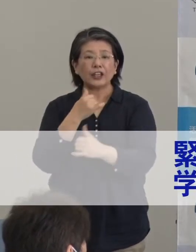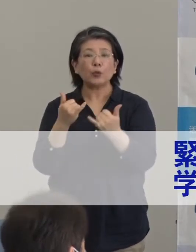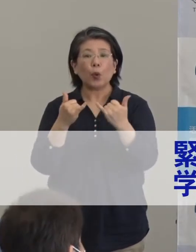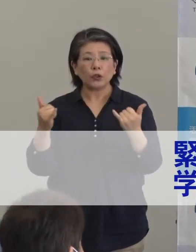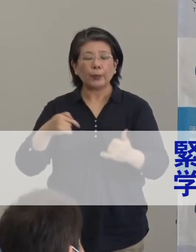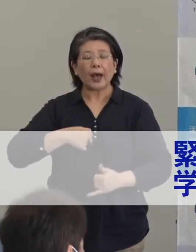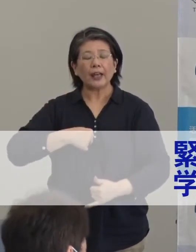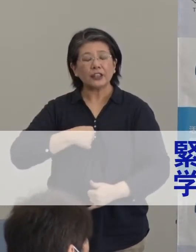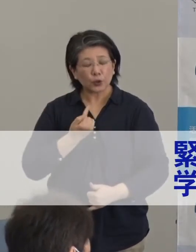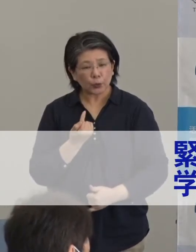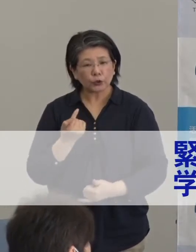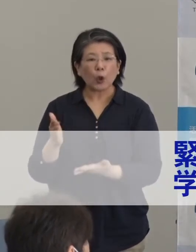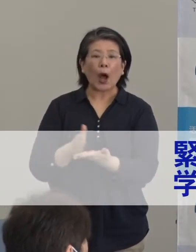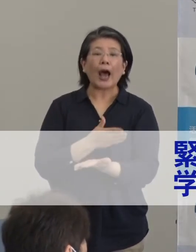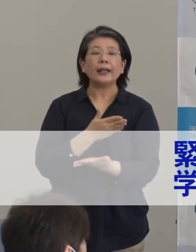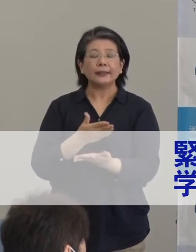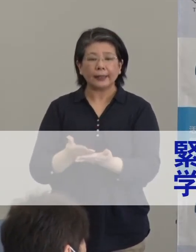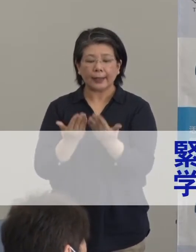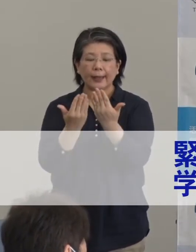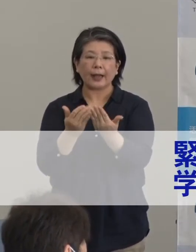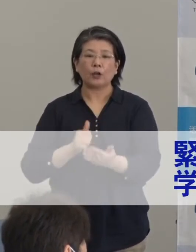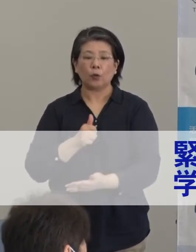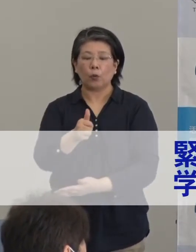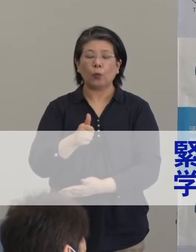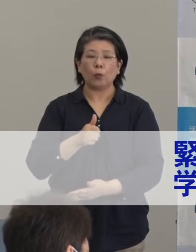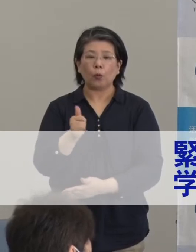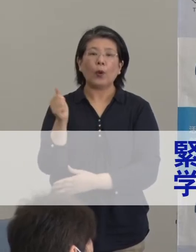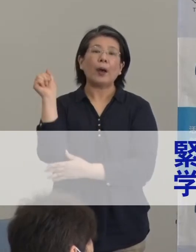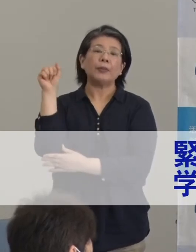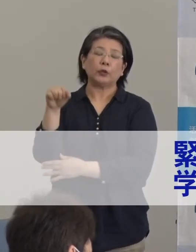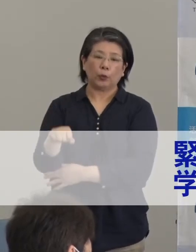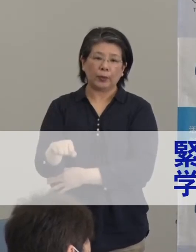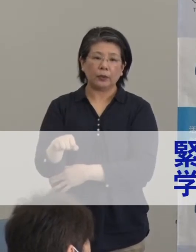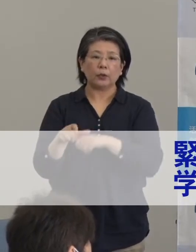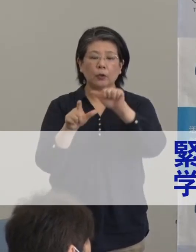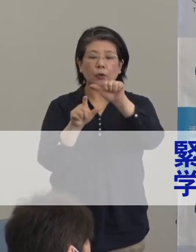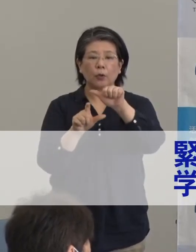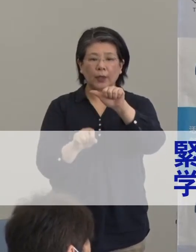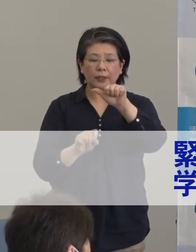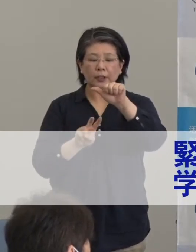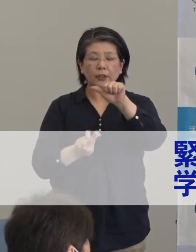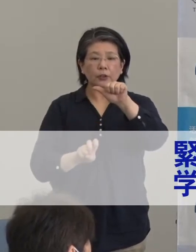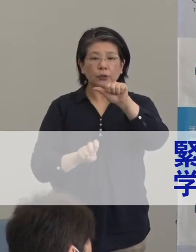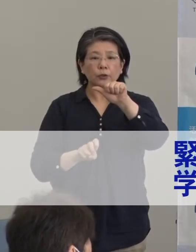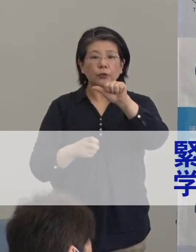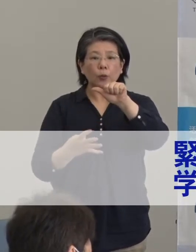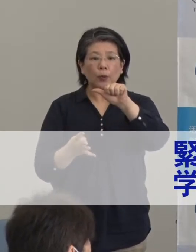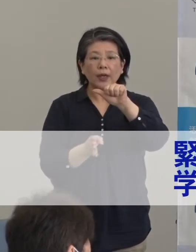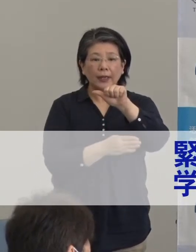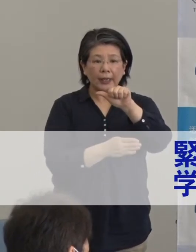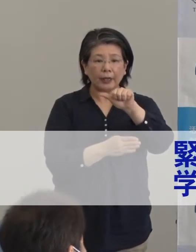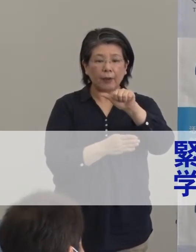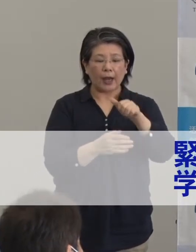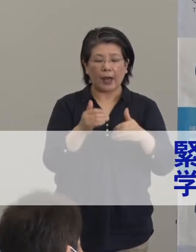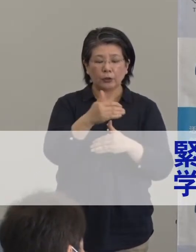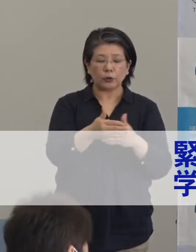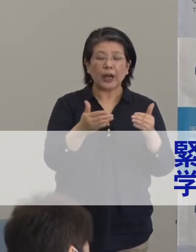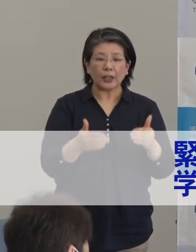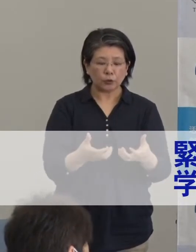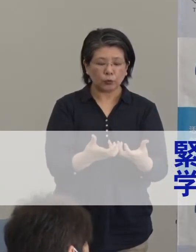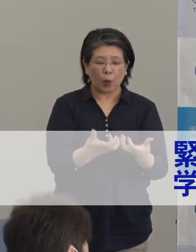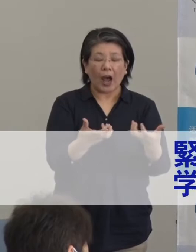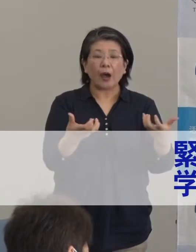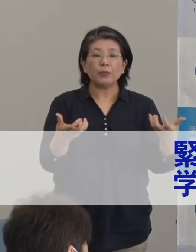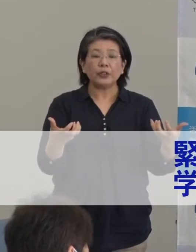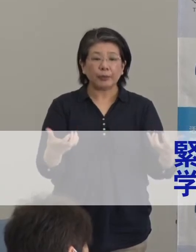を認めるということにして、で25日から2週間は分散登校という形でクラスを